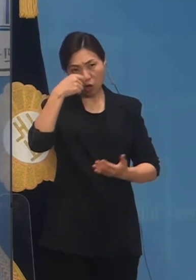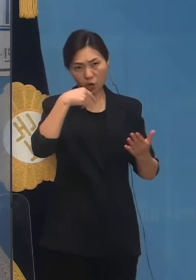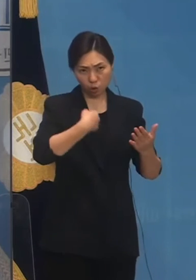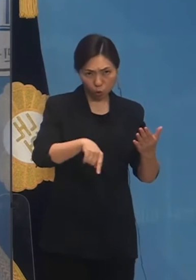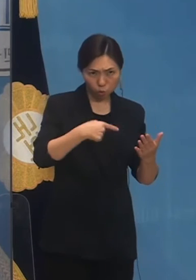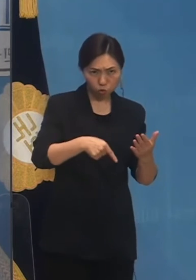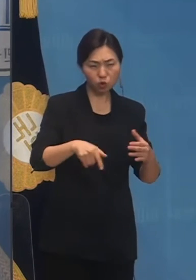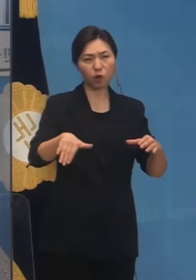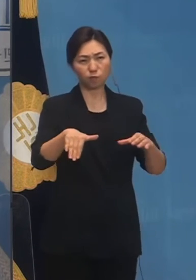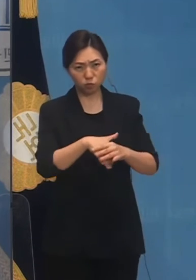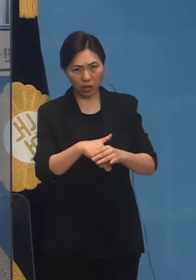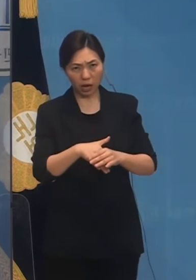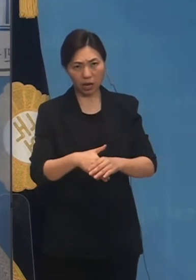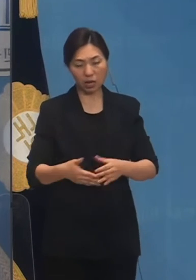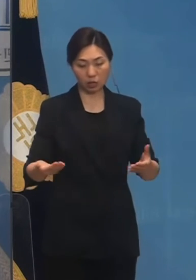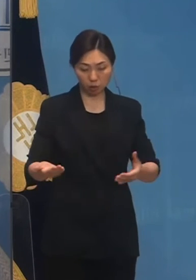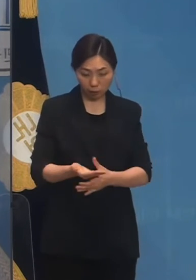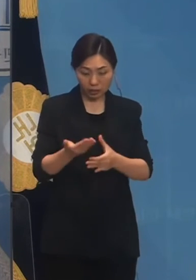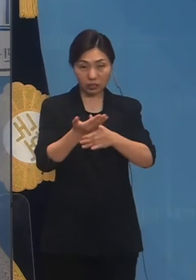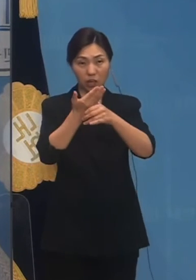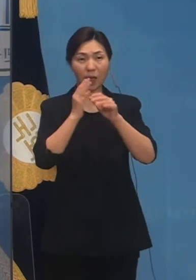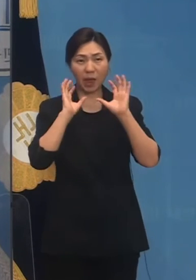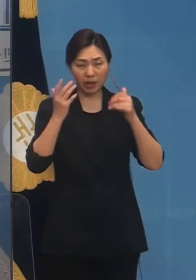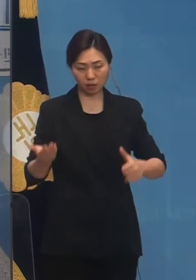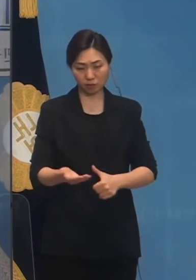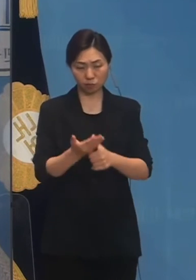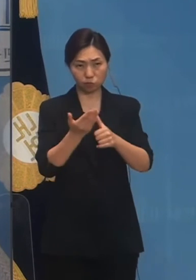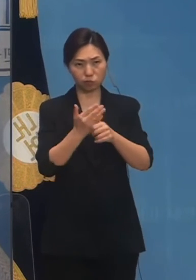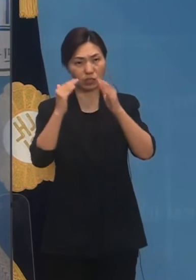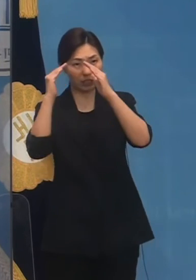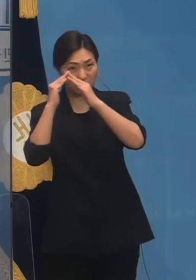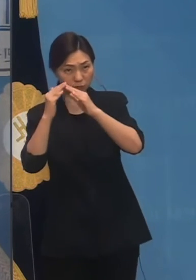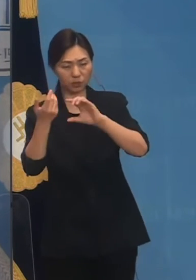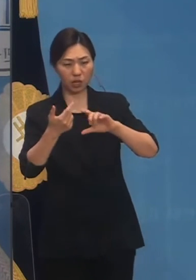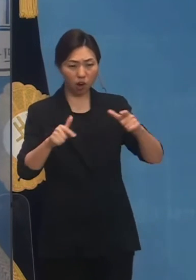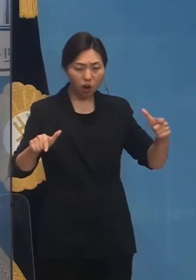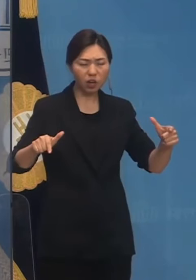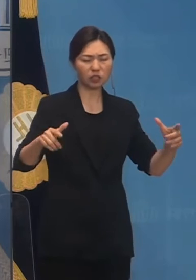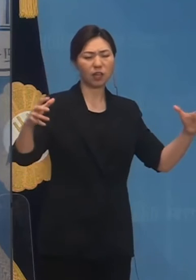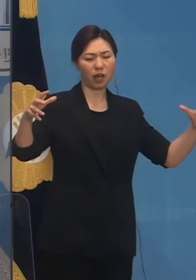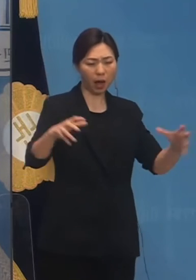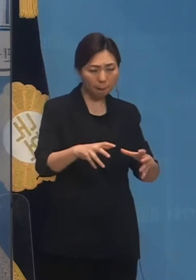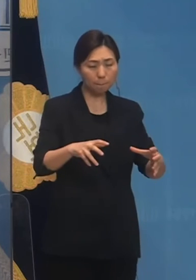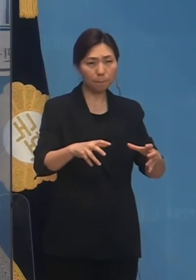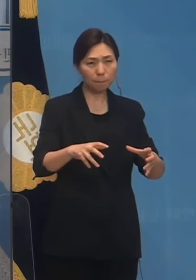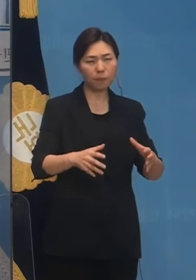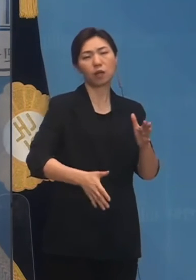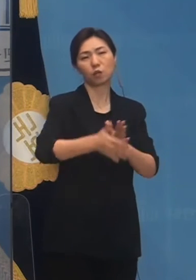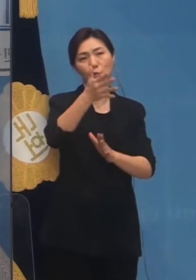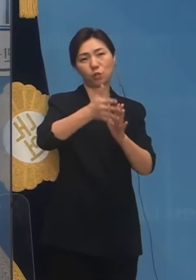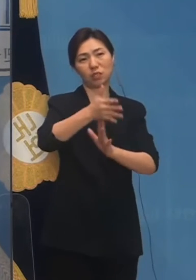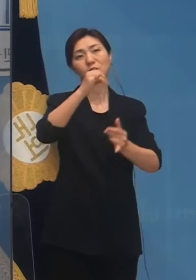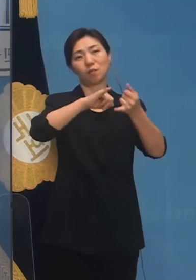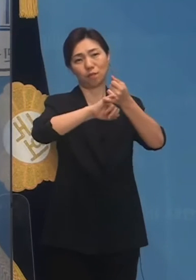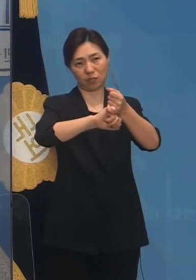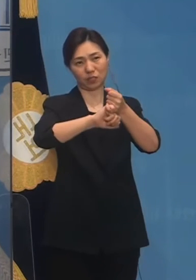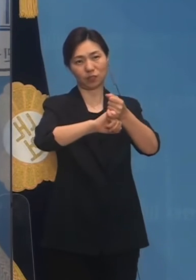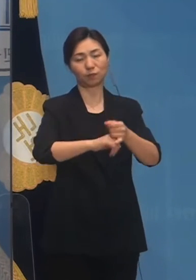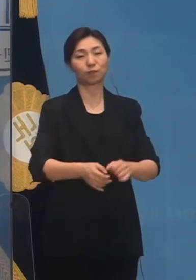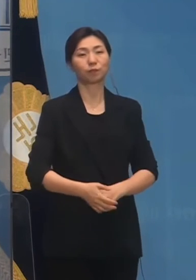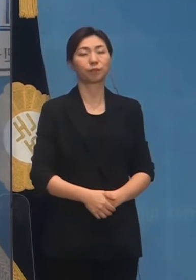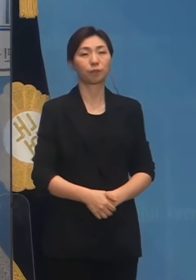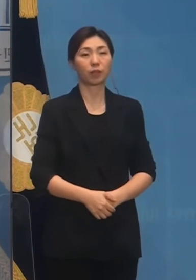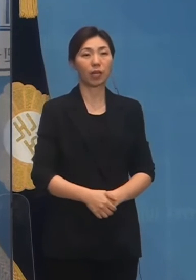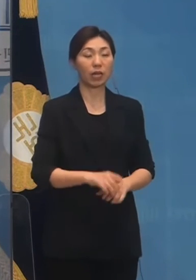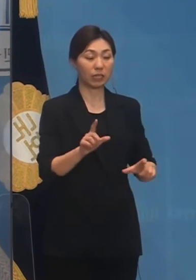보육, 휴식과 휴양, 주거와 생활편의시설이 골고루 갖춰진 기업중심 도시를 건설하겠습니다. 사는 곳과